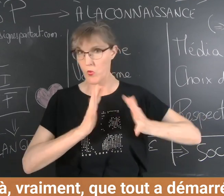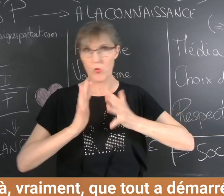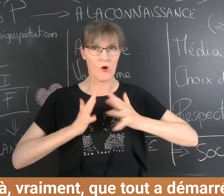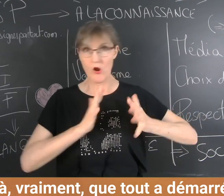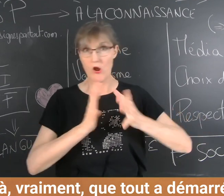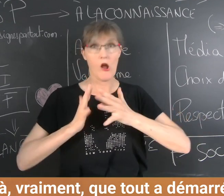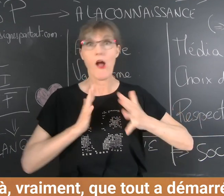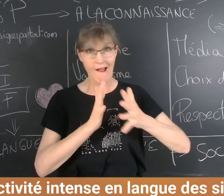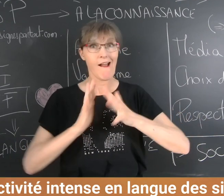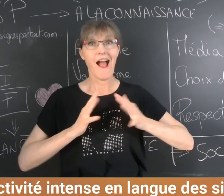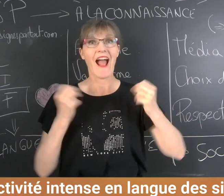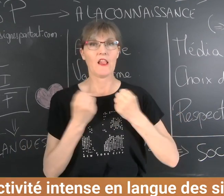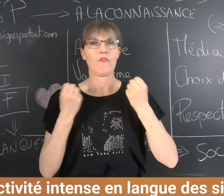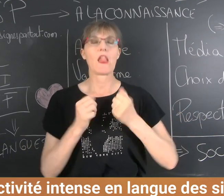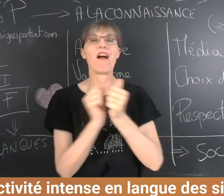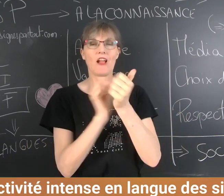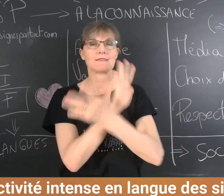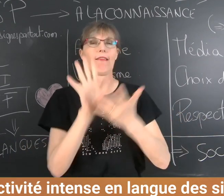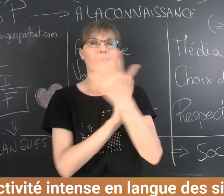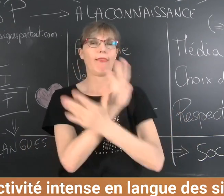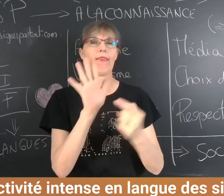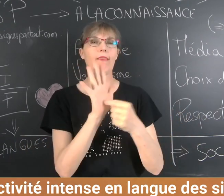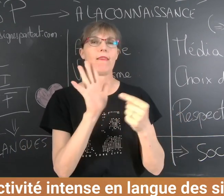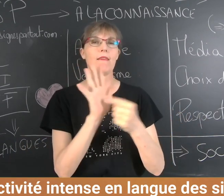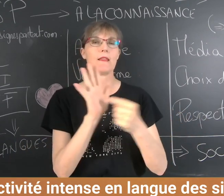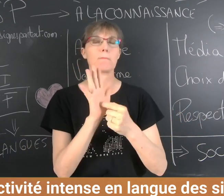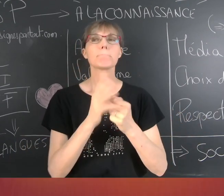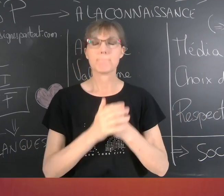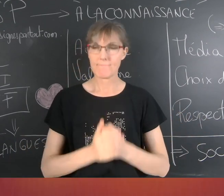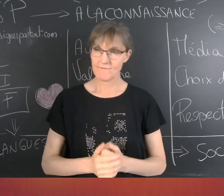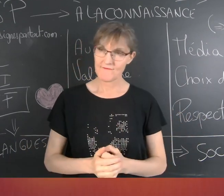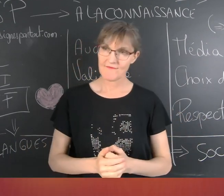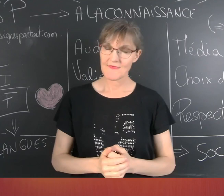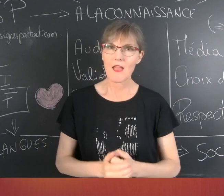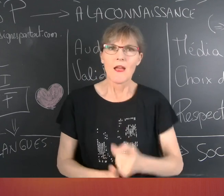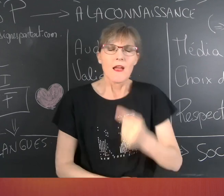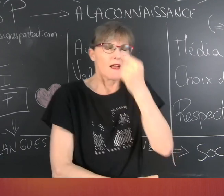a démarré avec une activité intense en langue des signes.